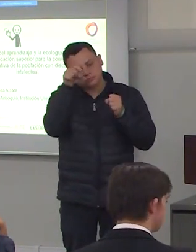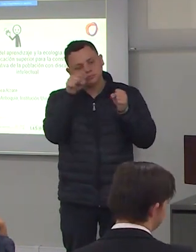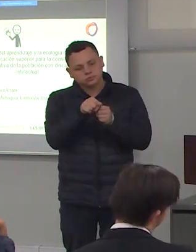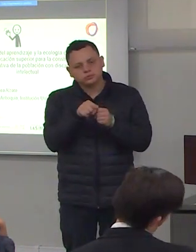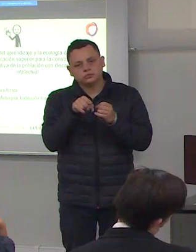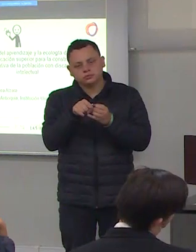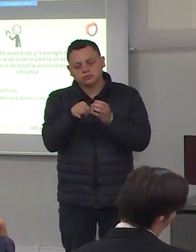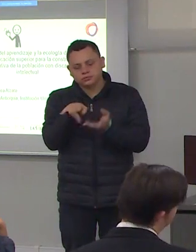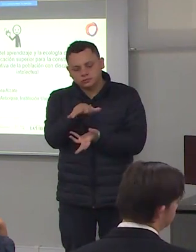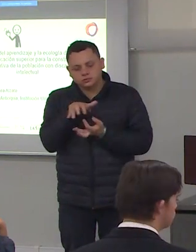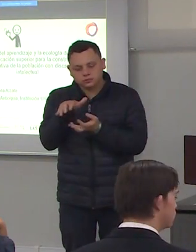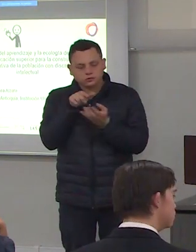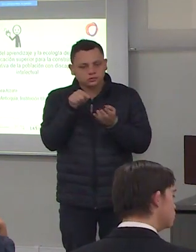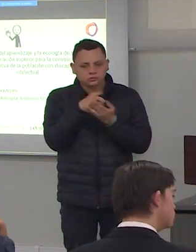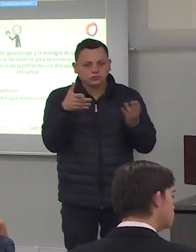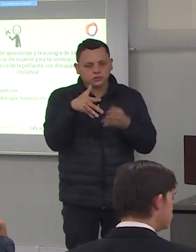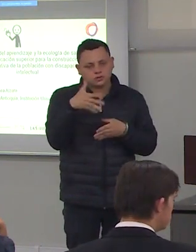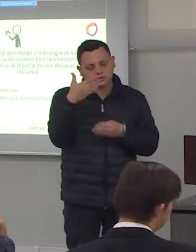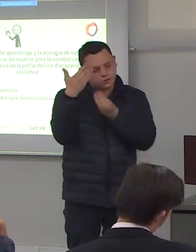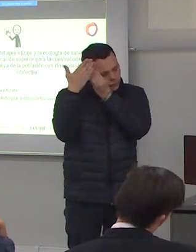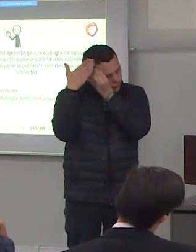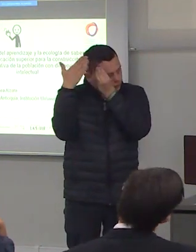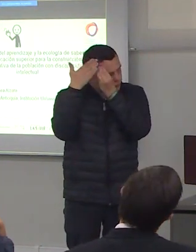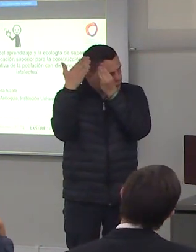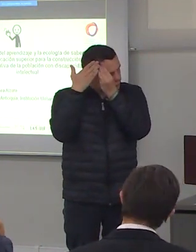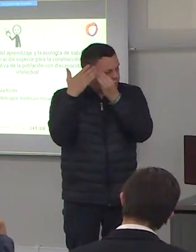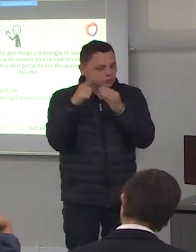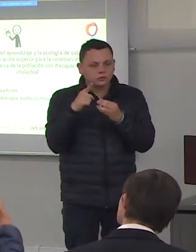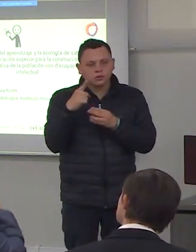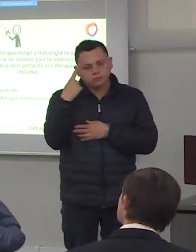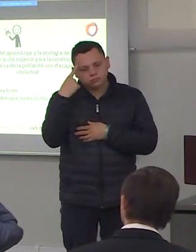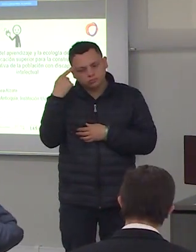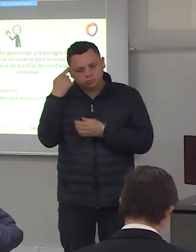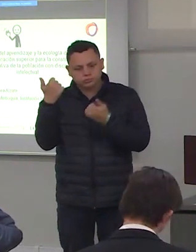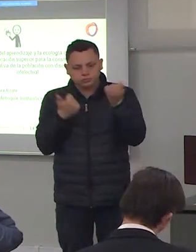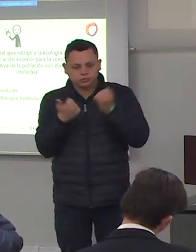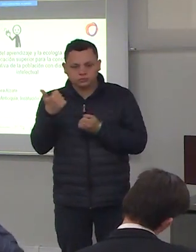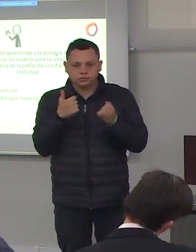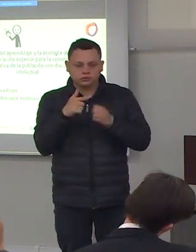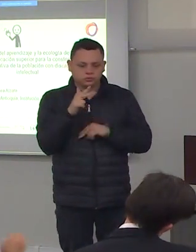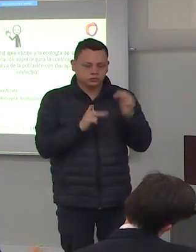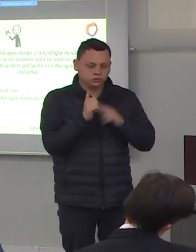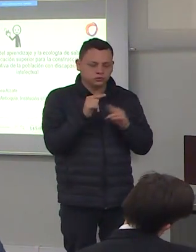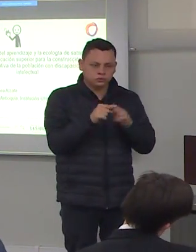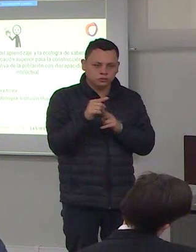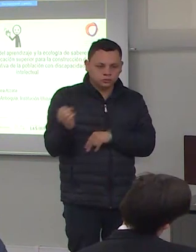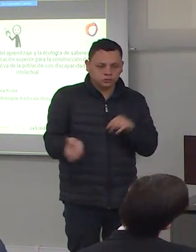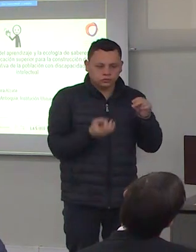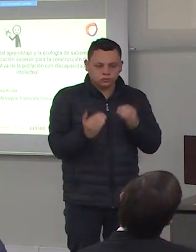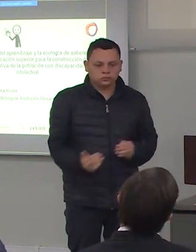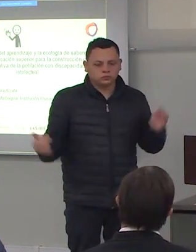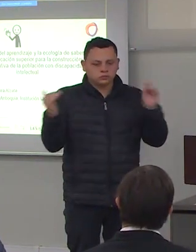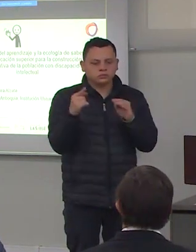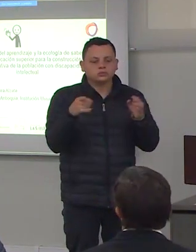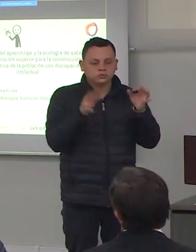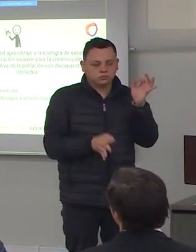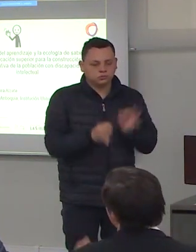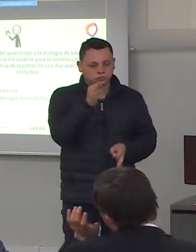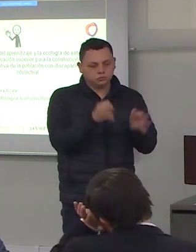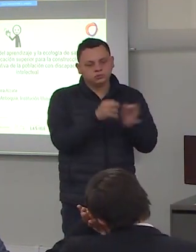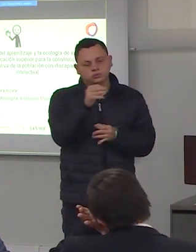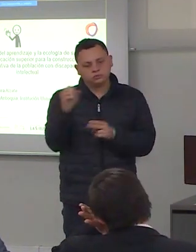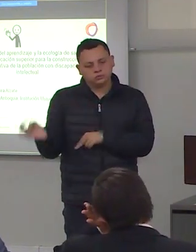ecología de saberes, retos de la educación superior para la construcción de justicia